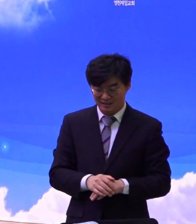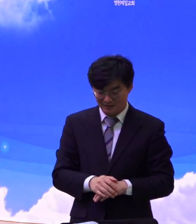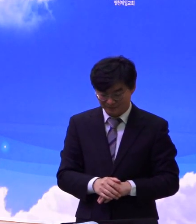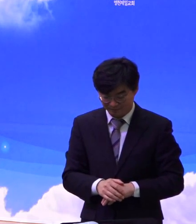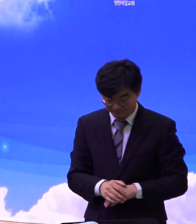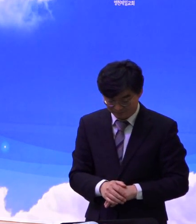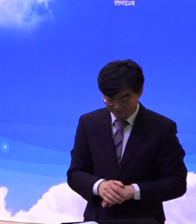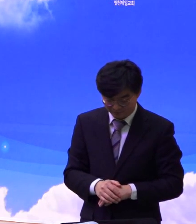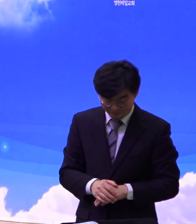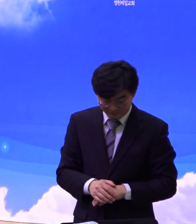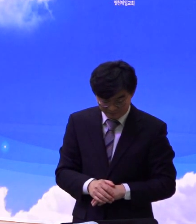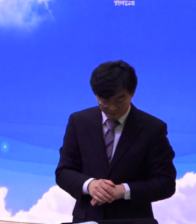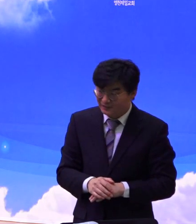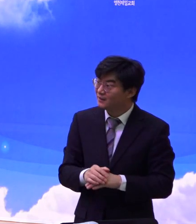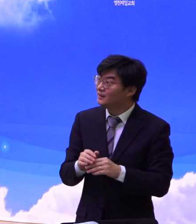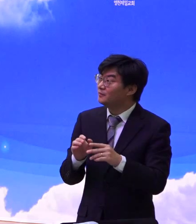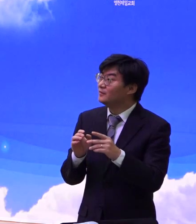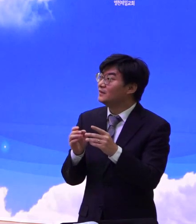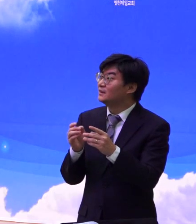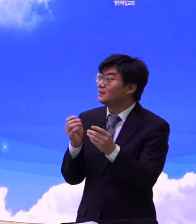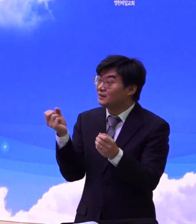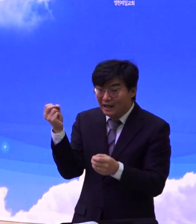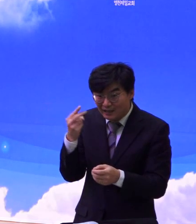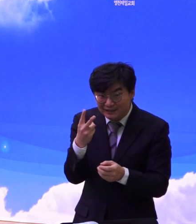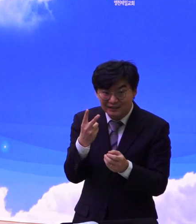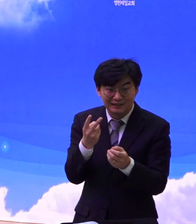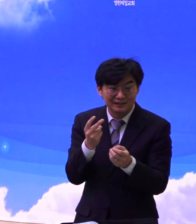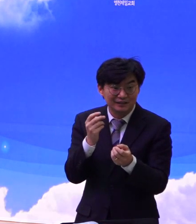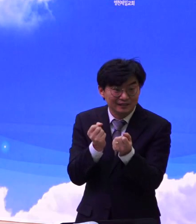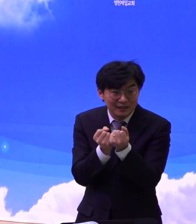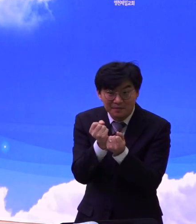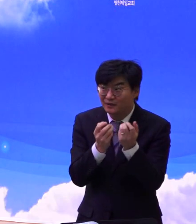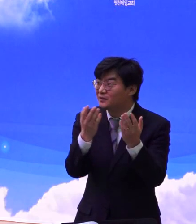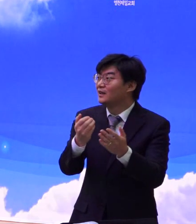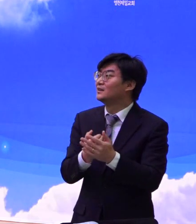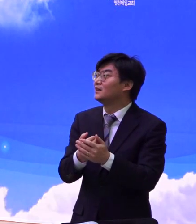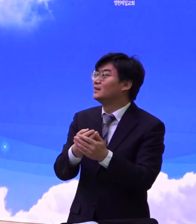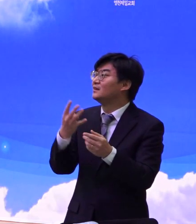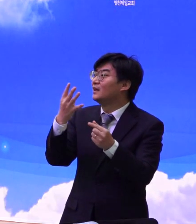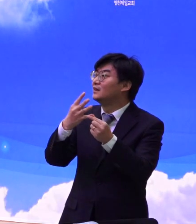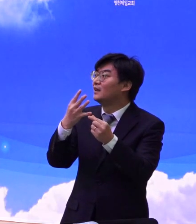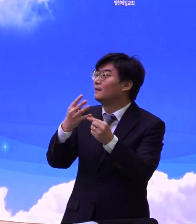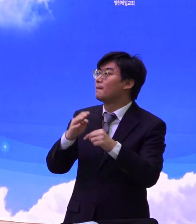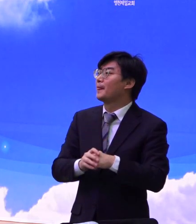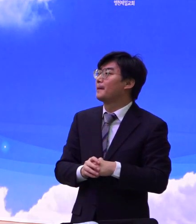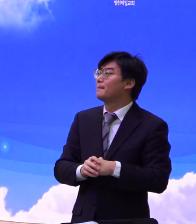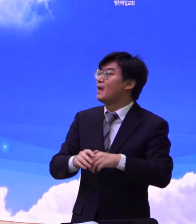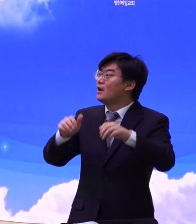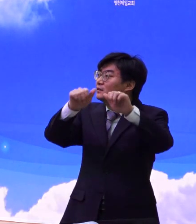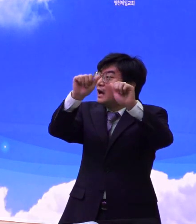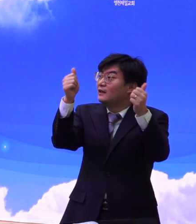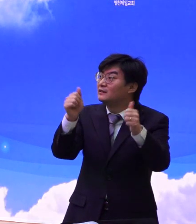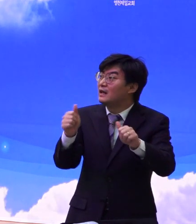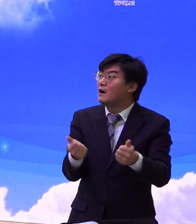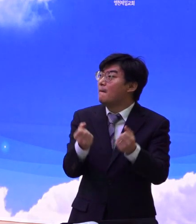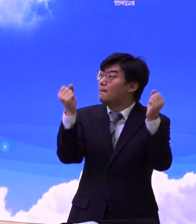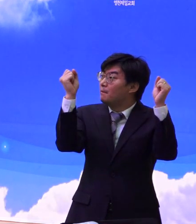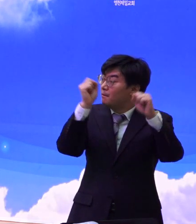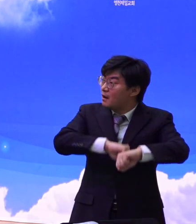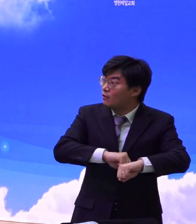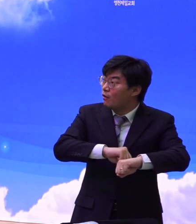읽어보겠습니다. 조금 더 이해하기 쉽게 되어 있는데요. 같이 사절을 읽습니다. 시작. 그는 산당을